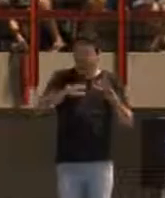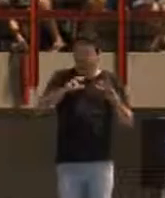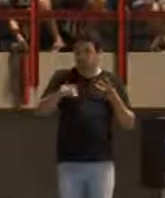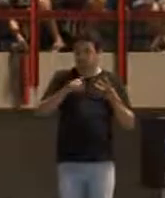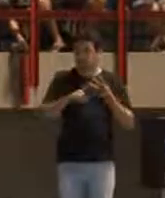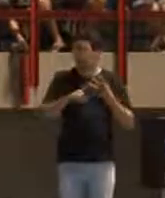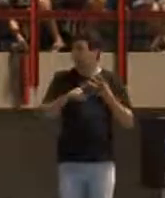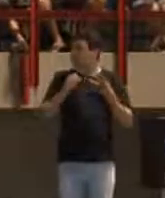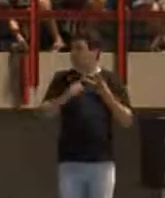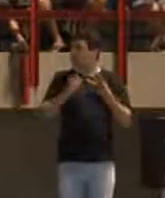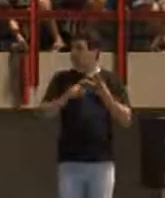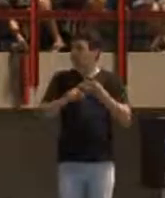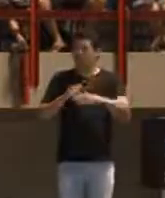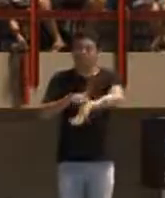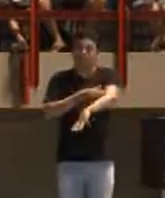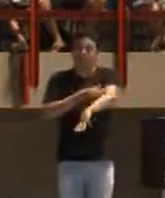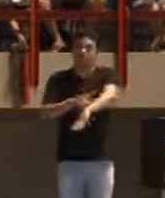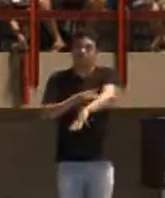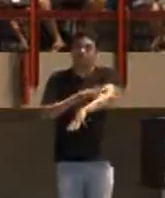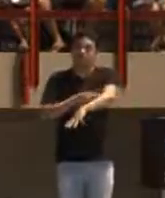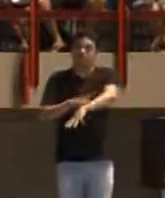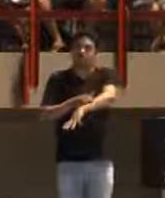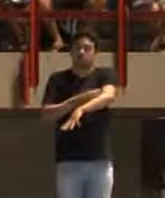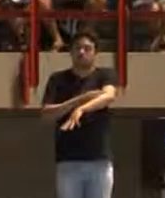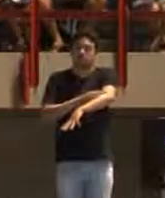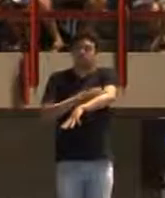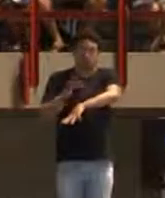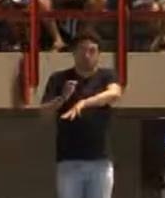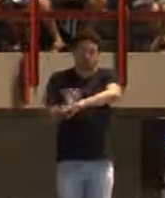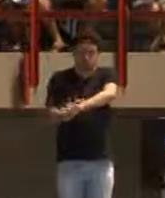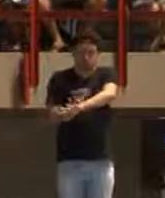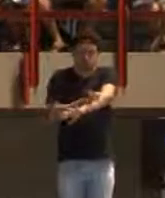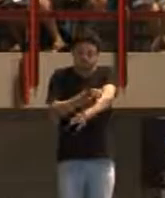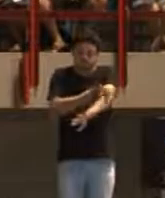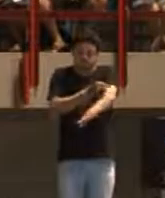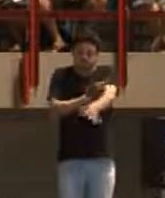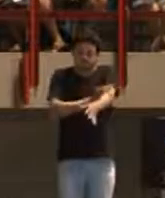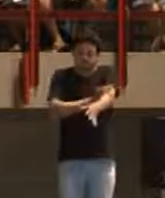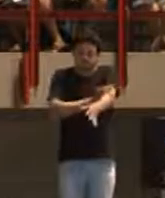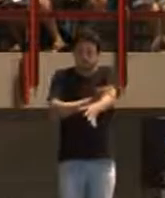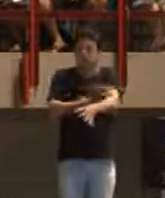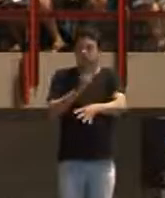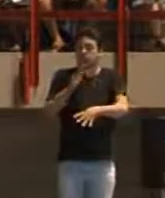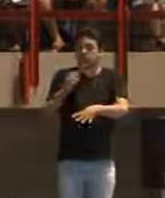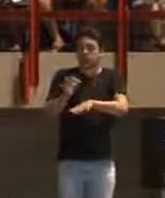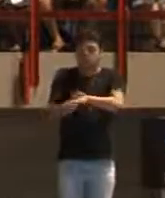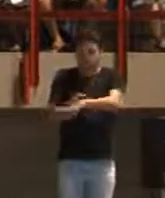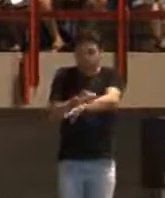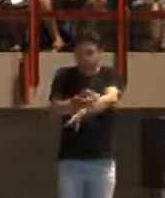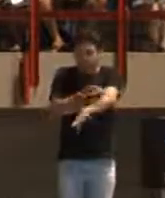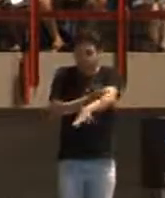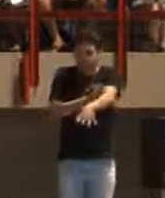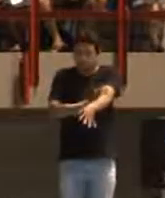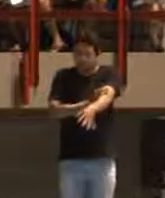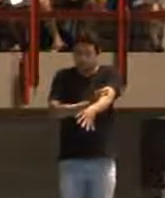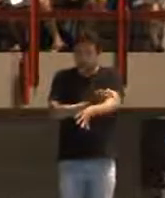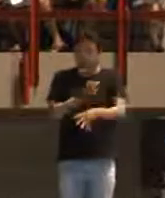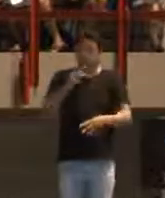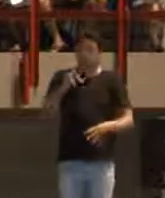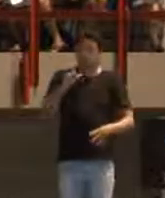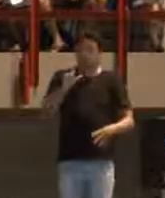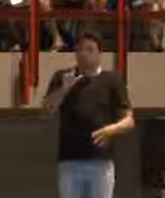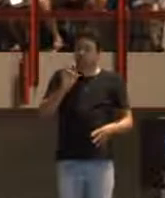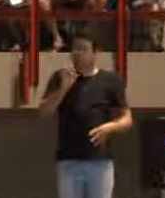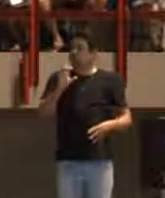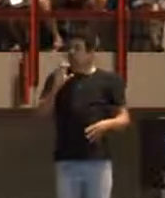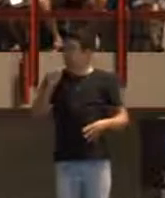uma coisa, a pele fica como? Toda manchada. São as chamadas petequias, né? Quem